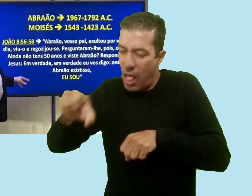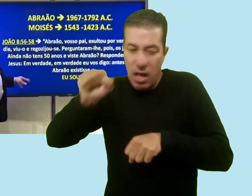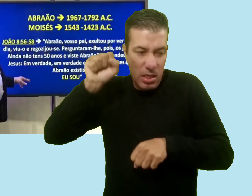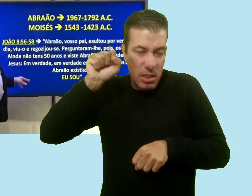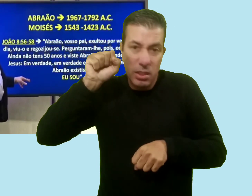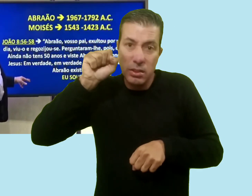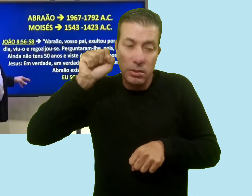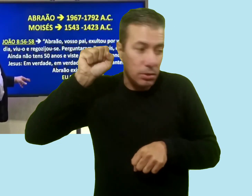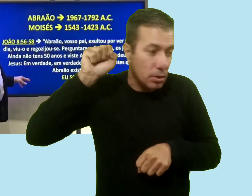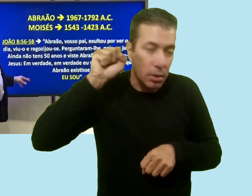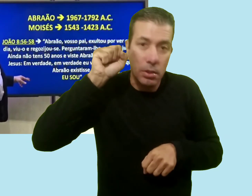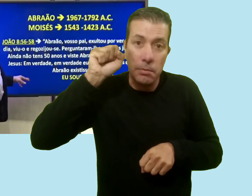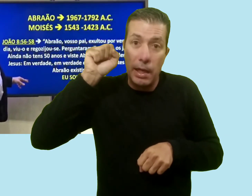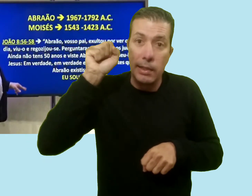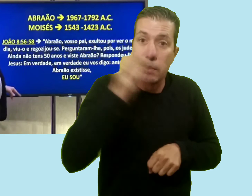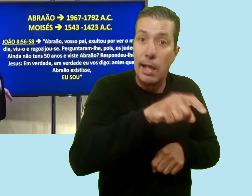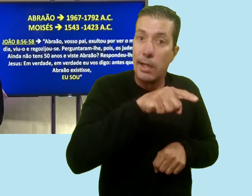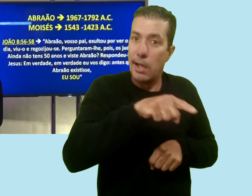querer ser Deus.